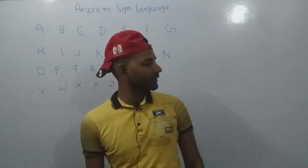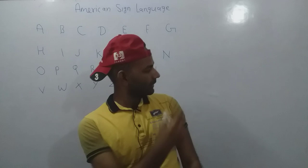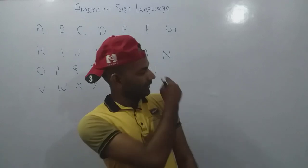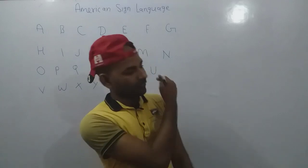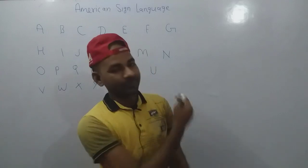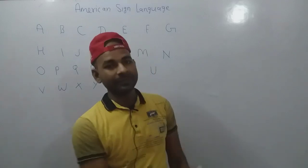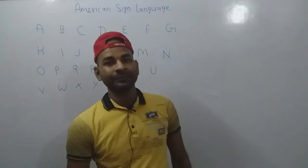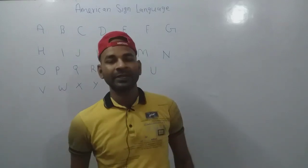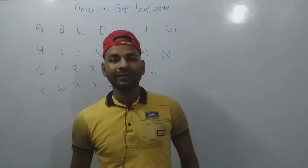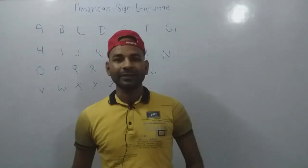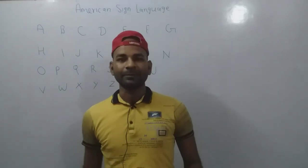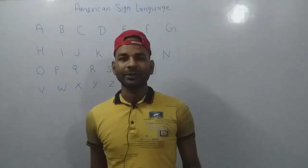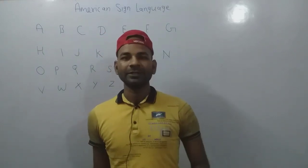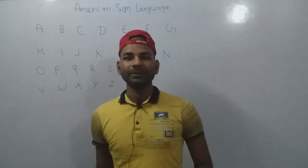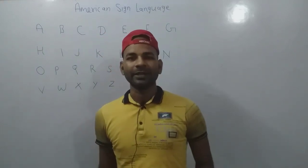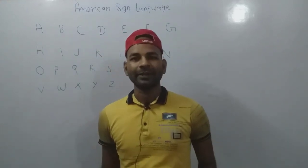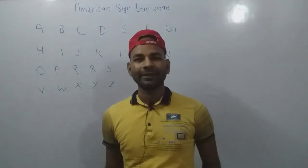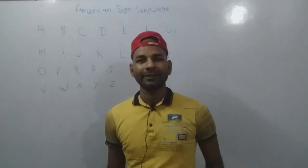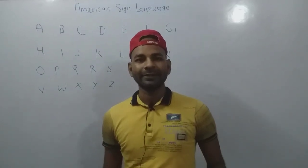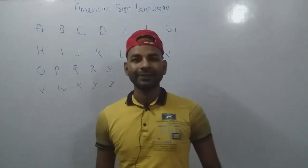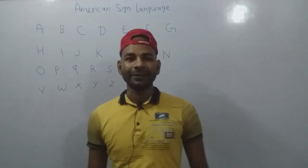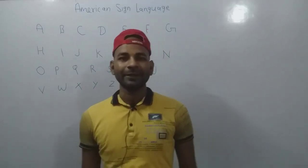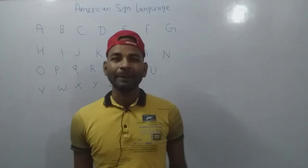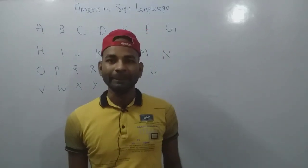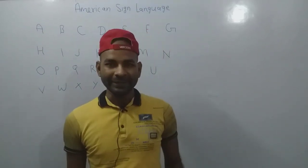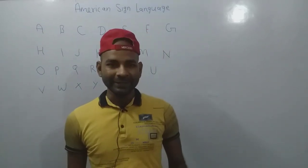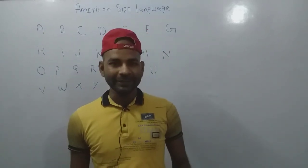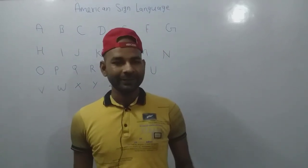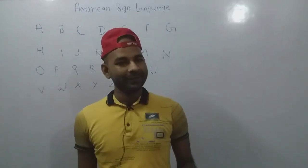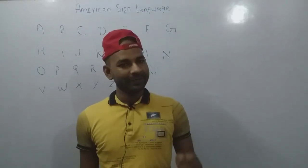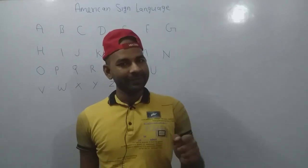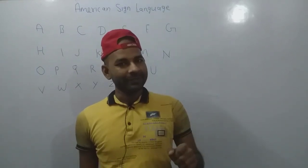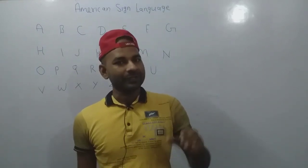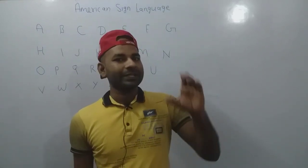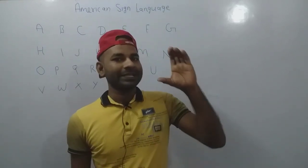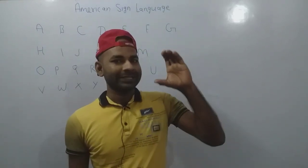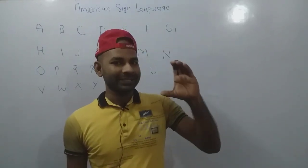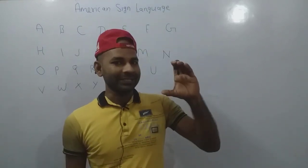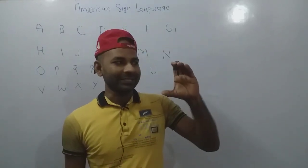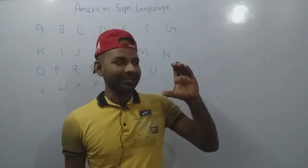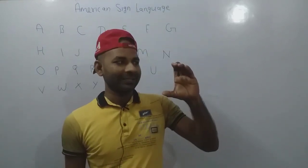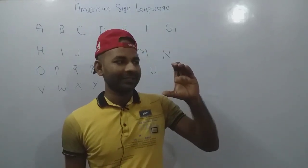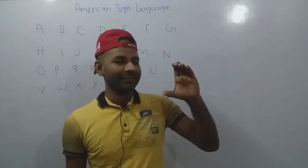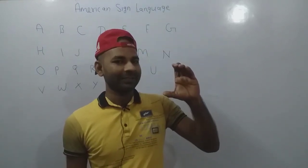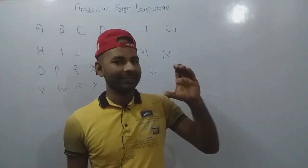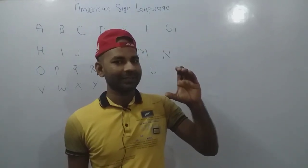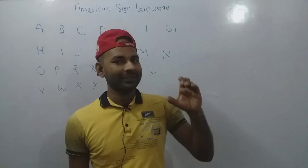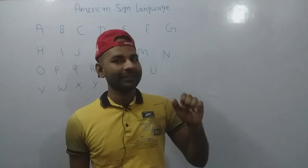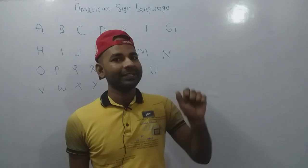वाले लैंग्वेज में कि किसने पिया है। देखिए बिल्ली ने सी